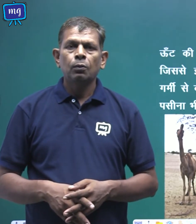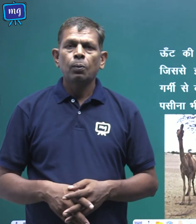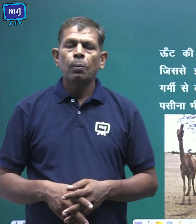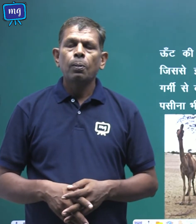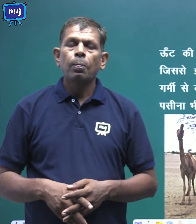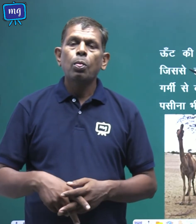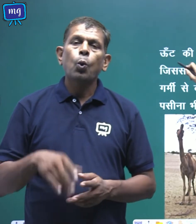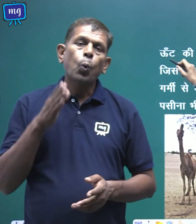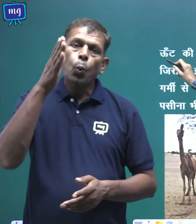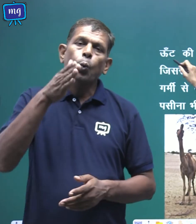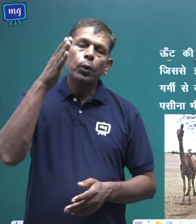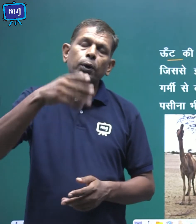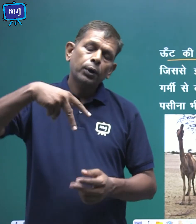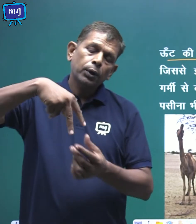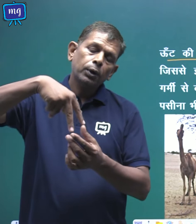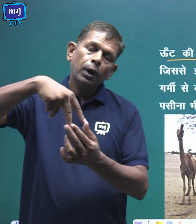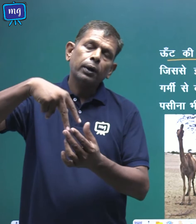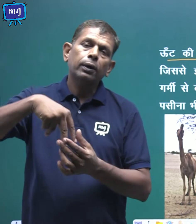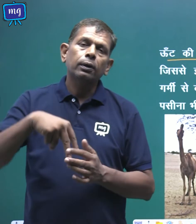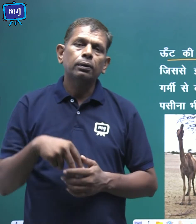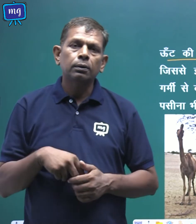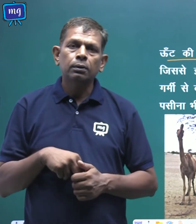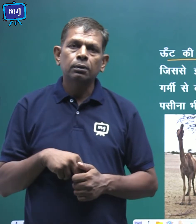ऊंट की टांगे